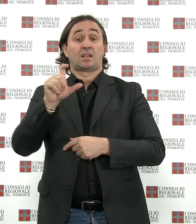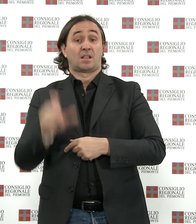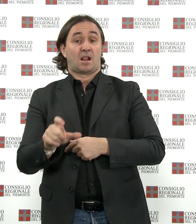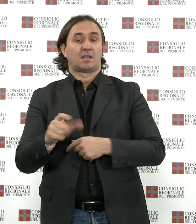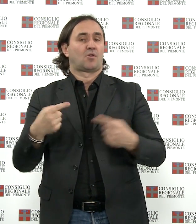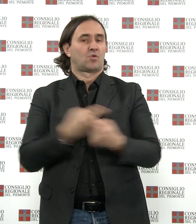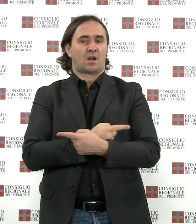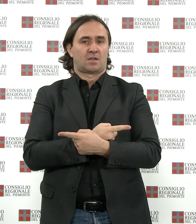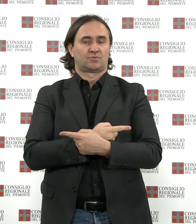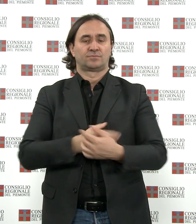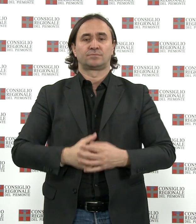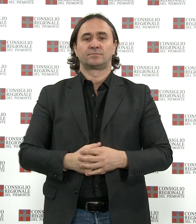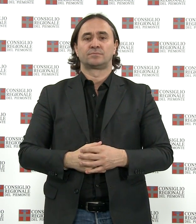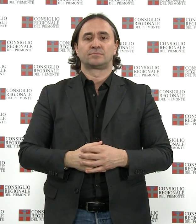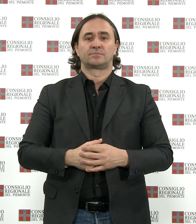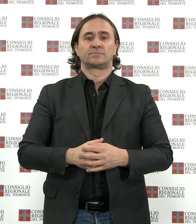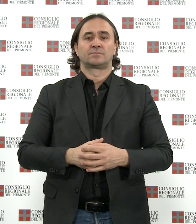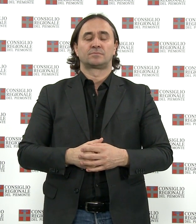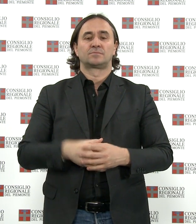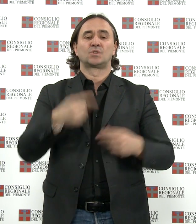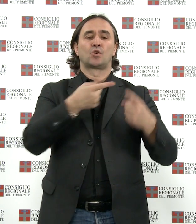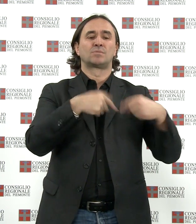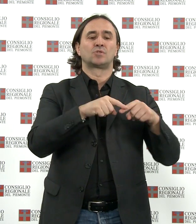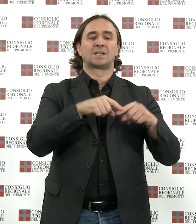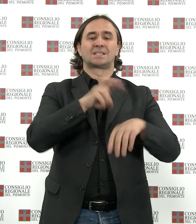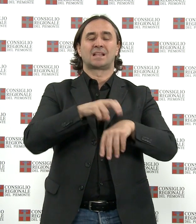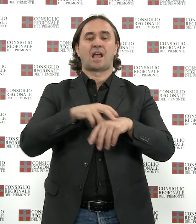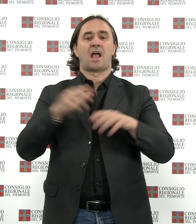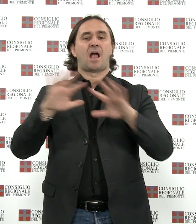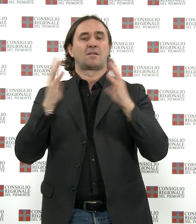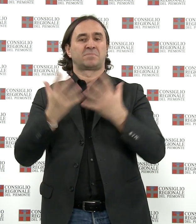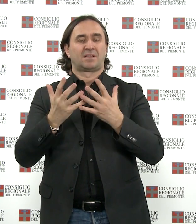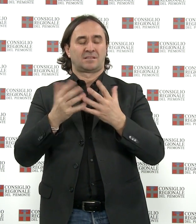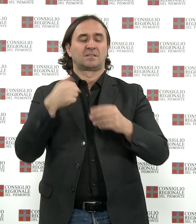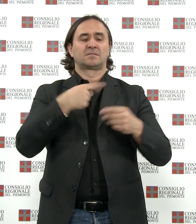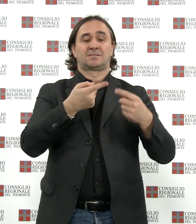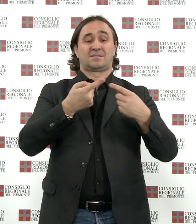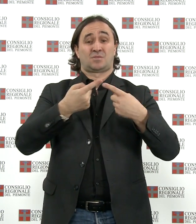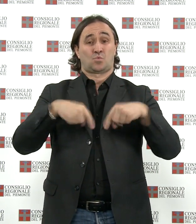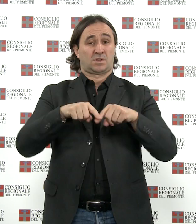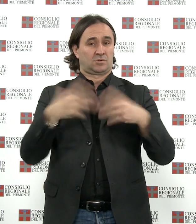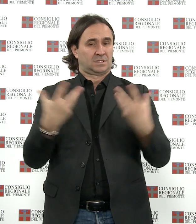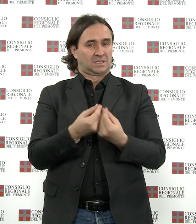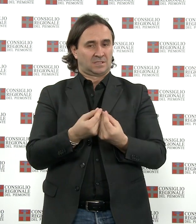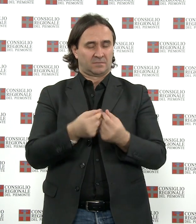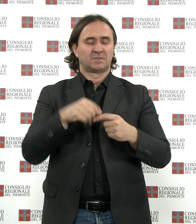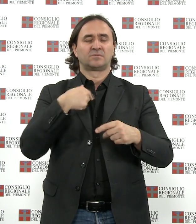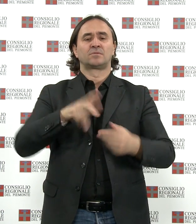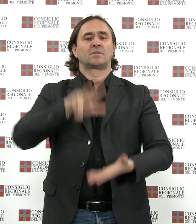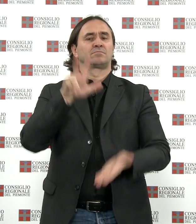Le commissioni Sanità e Ambiente del Consiglio, riunite in seduta congiunta, hanno approvato all'unanimità il nuovo piano regionale amianto